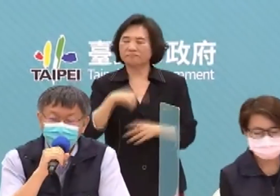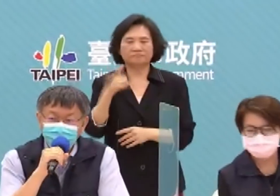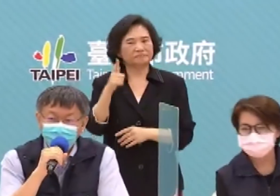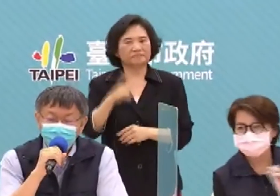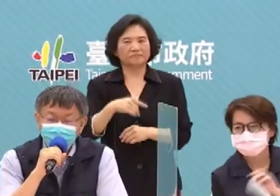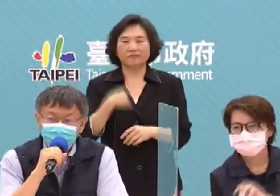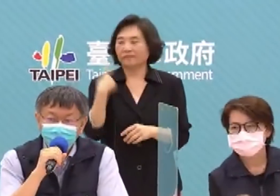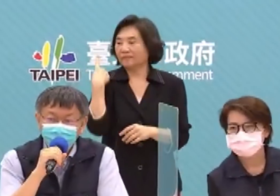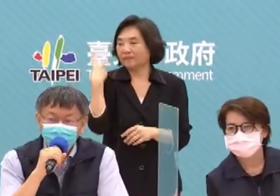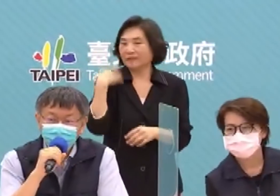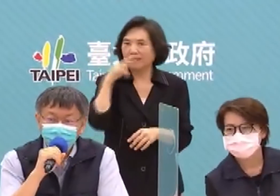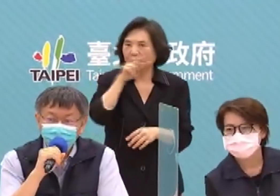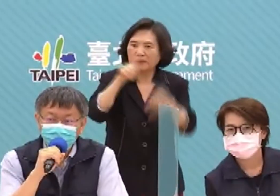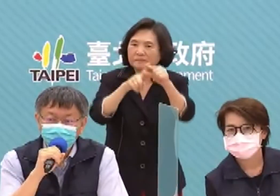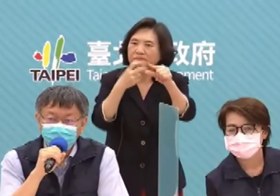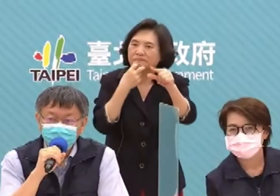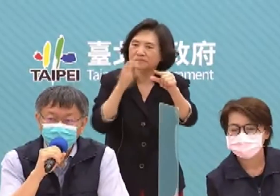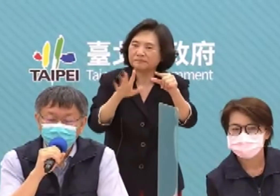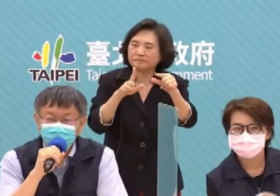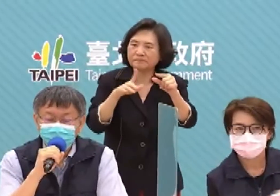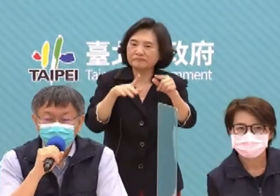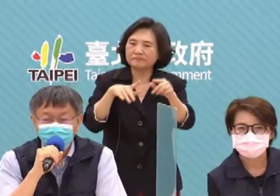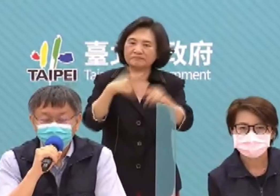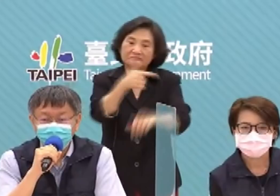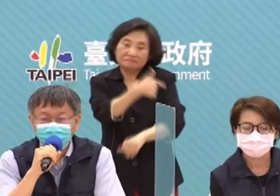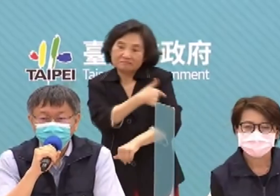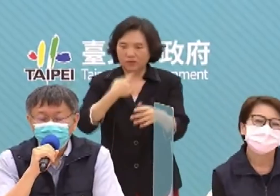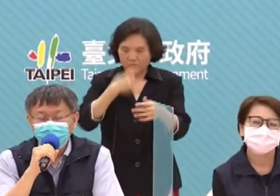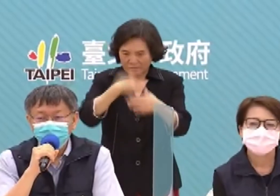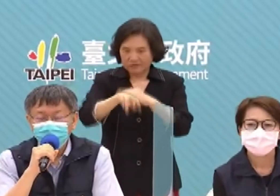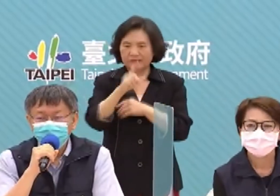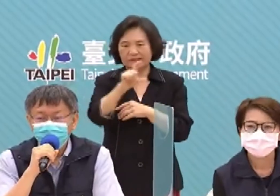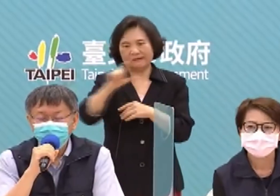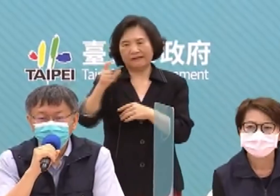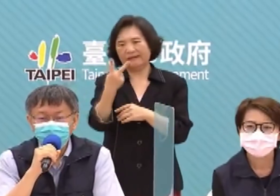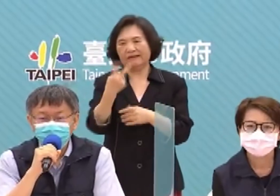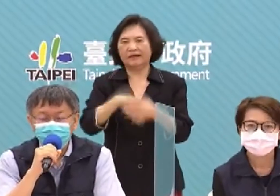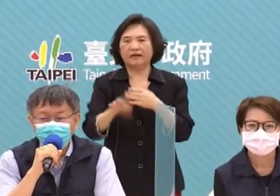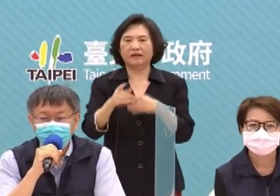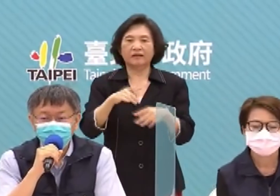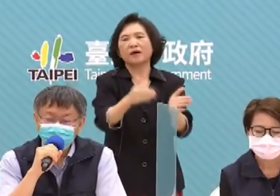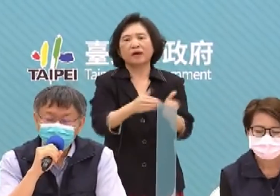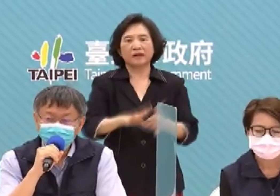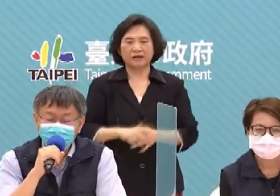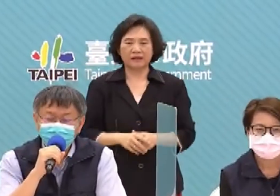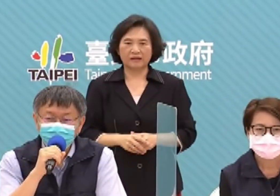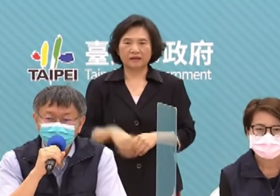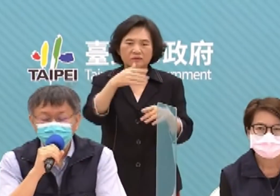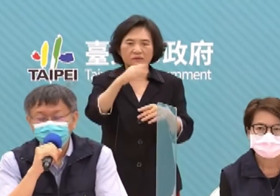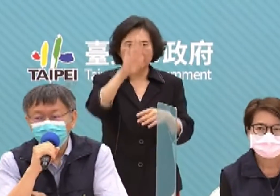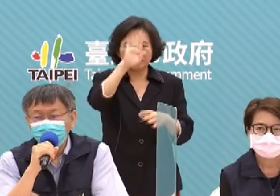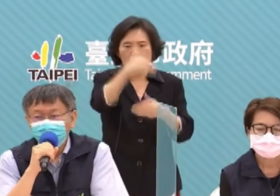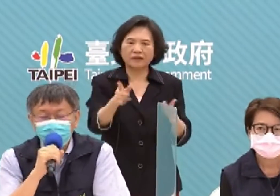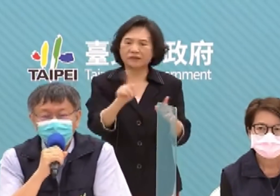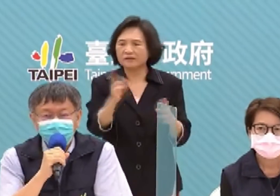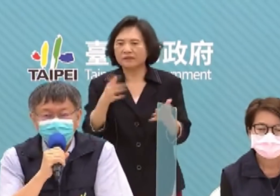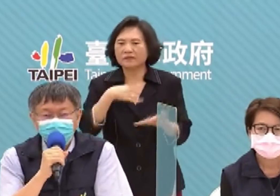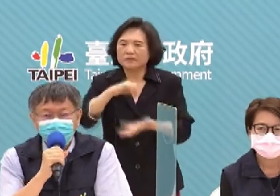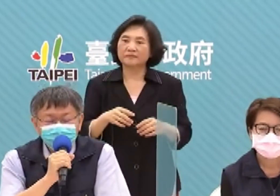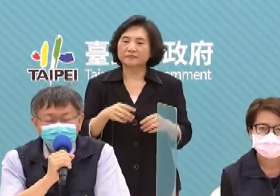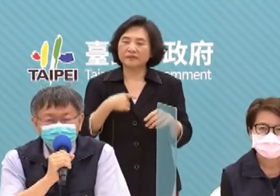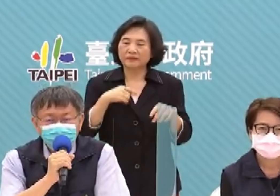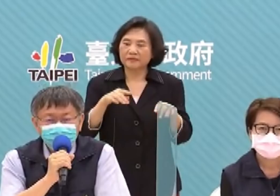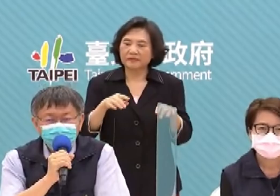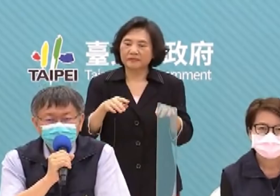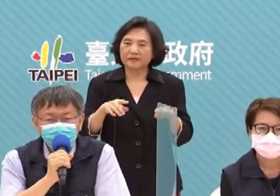天看中央在讲我们说什么疫苗，我说剩下两天，其他的我们已经发到各医院去打了。还有说什么变化的问题？坦白讲